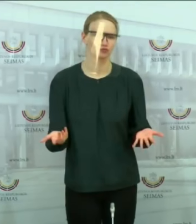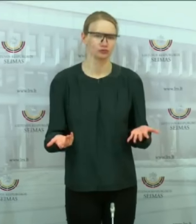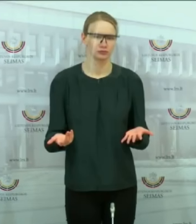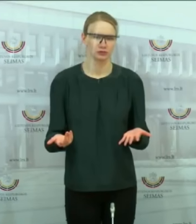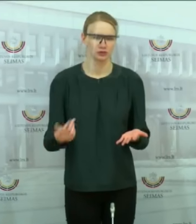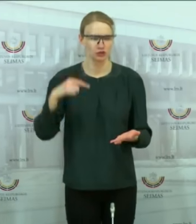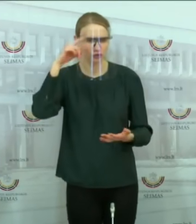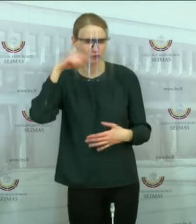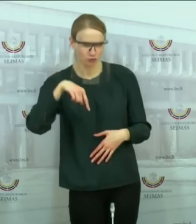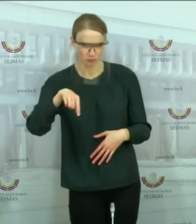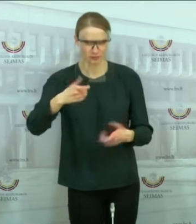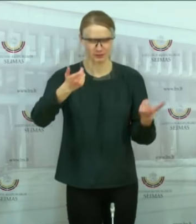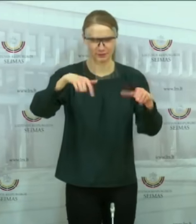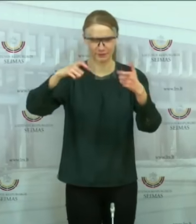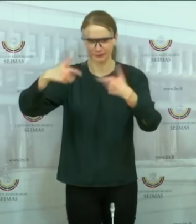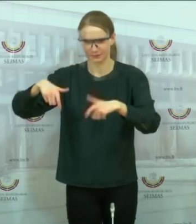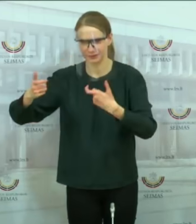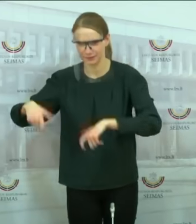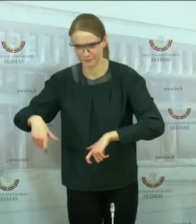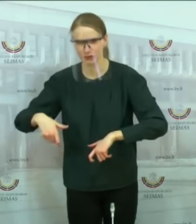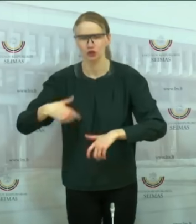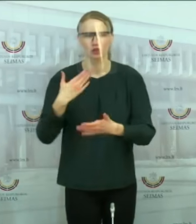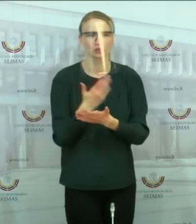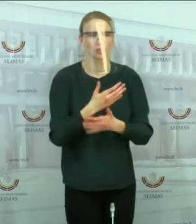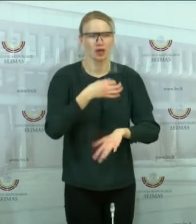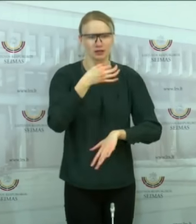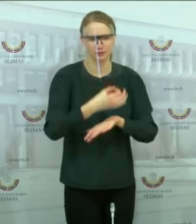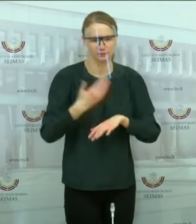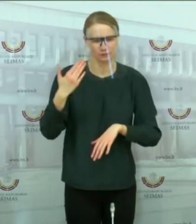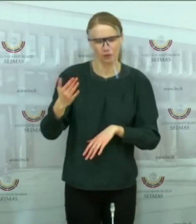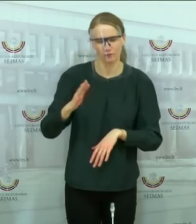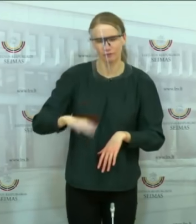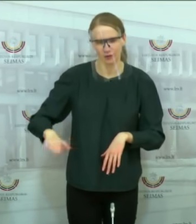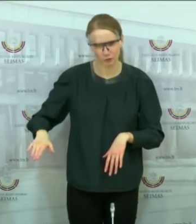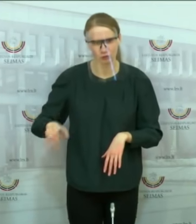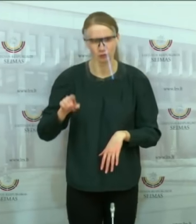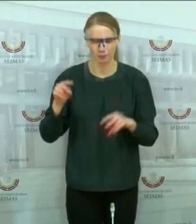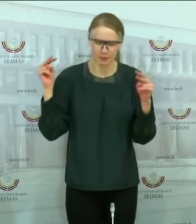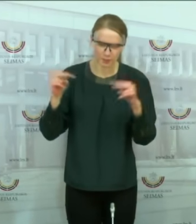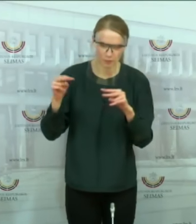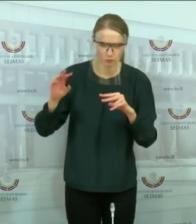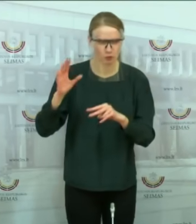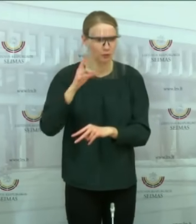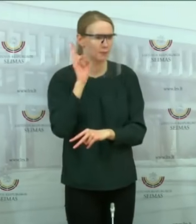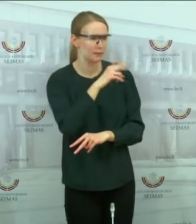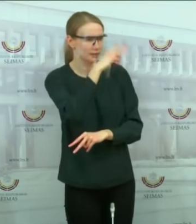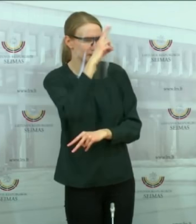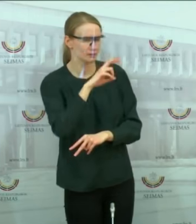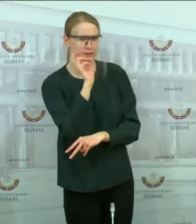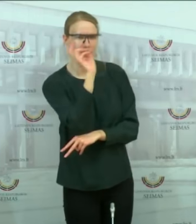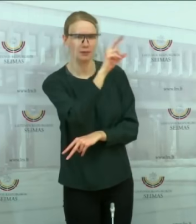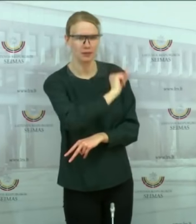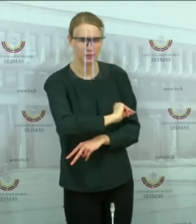žinot, kad savivaldybės yra įpareigotos netgi pasirūpinti tokių vaikų, na, sakykime, priežiūrą, jeigu tėvai abudu privalo